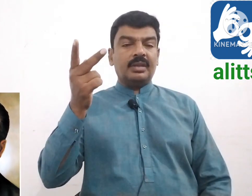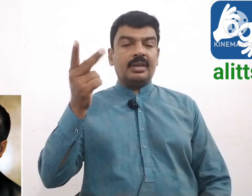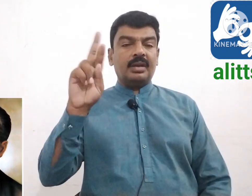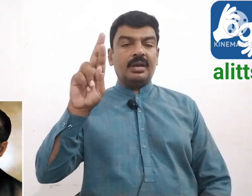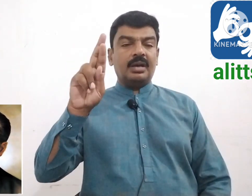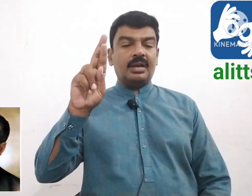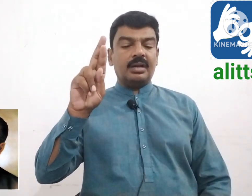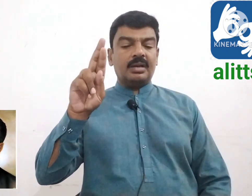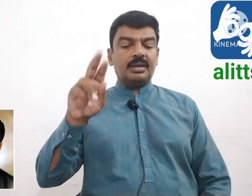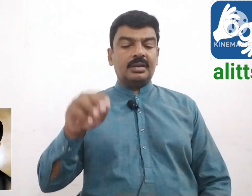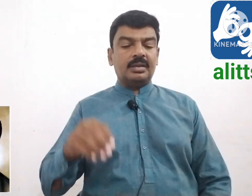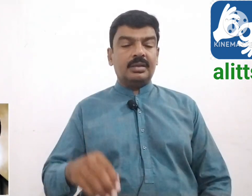कर